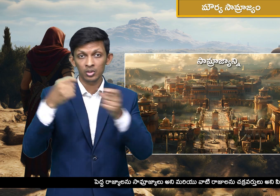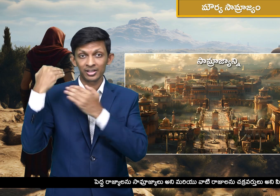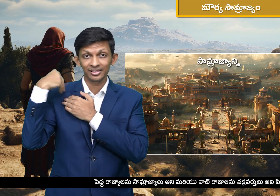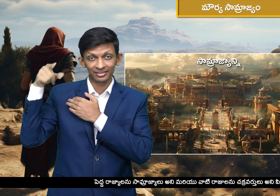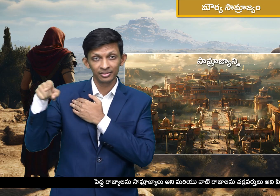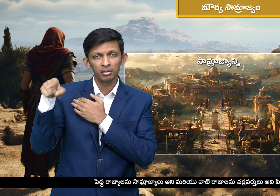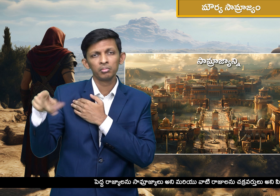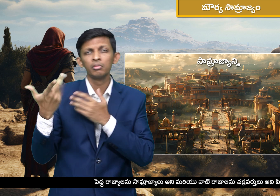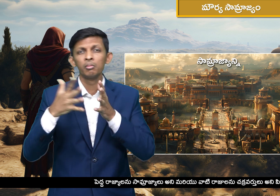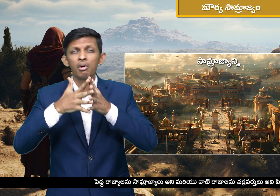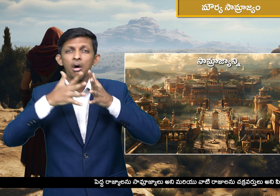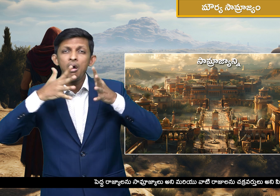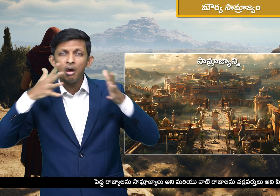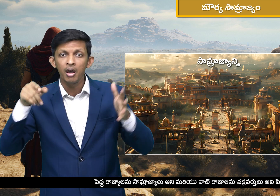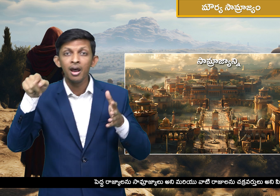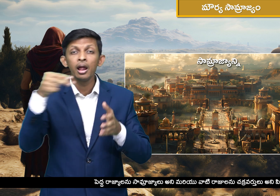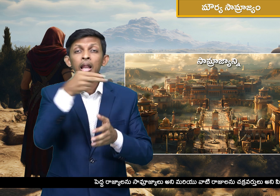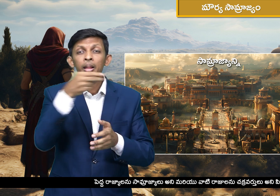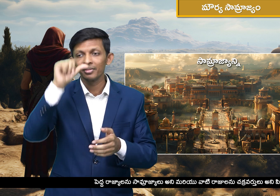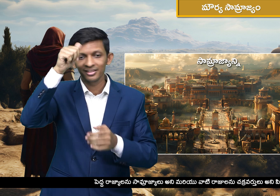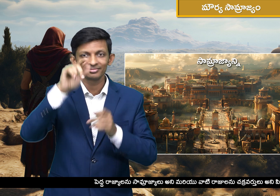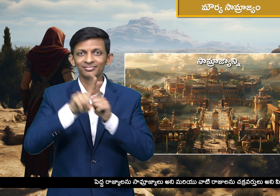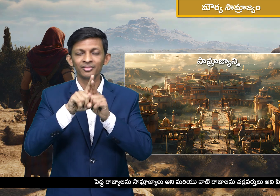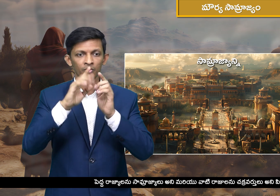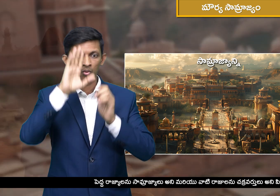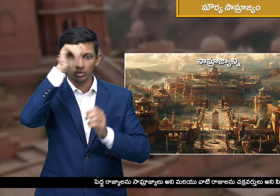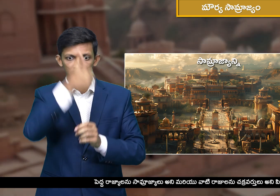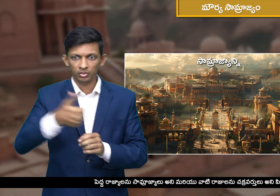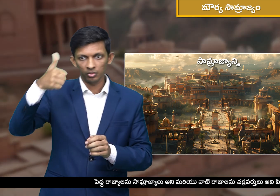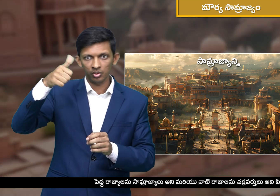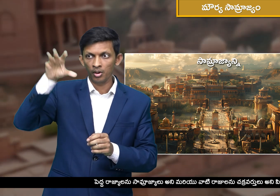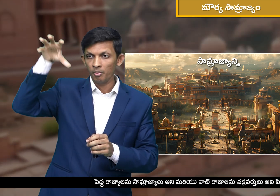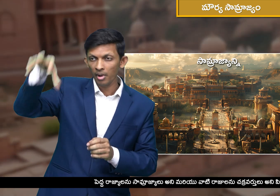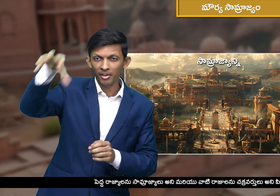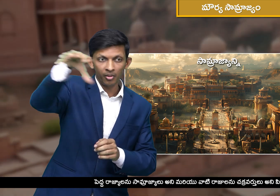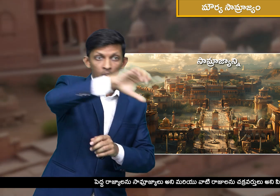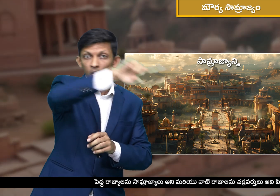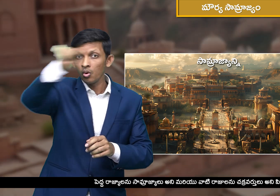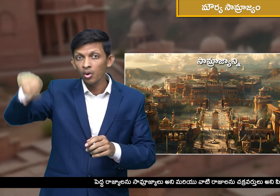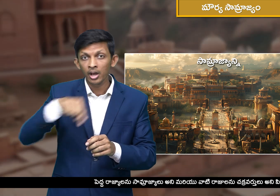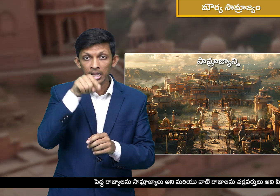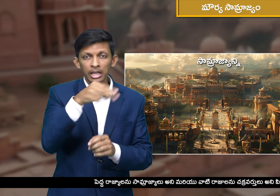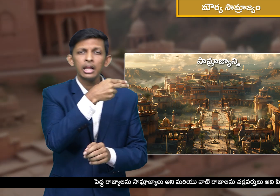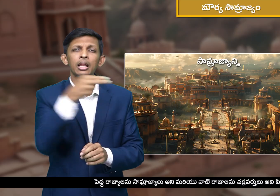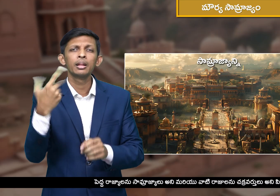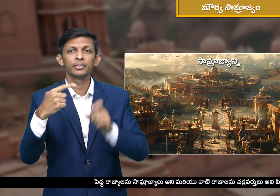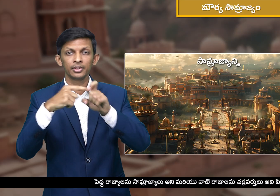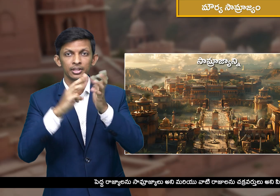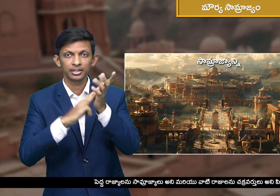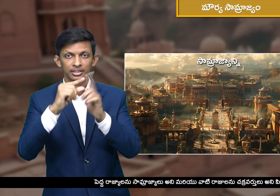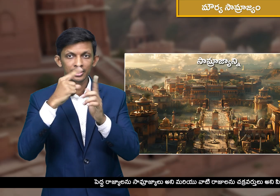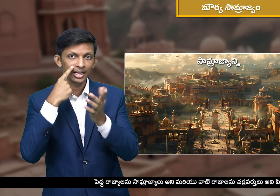పెద్ద రాజ్యాలను సామ్రాజ్యాలు అని మరియు వాటి రాజులను చక్రవర్తులు అని పిలుస్తారు.